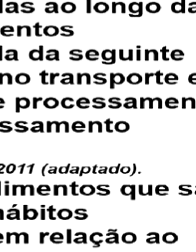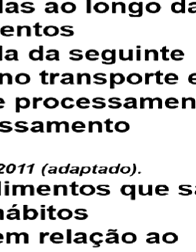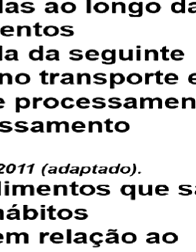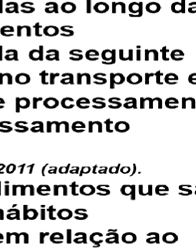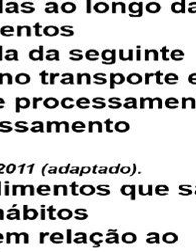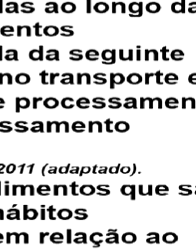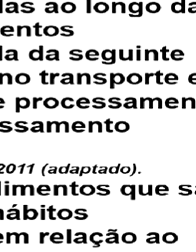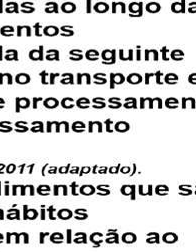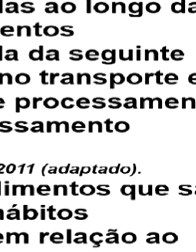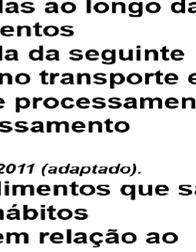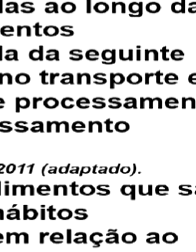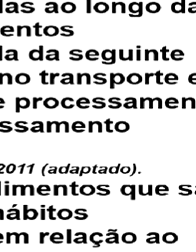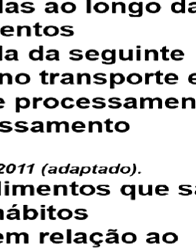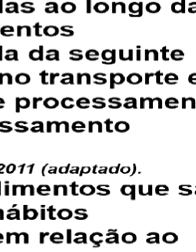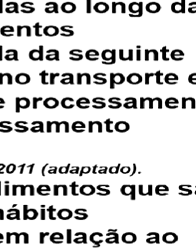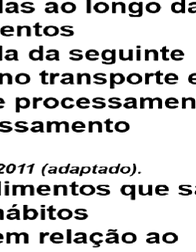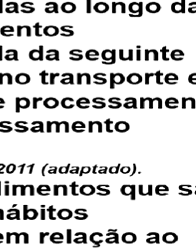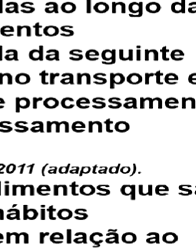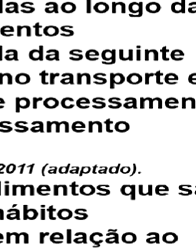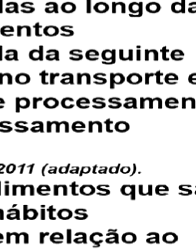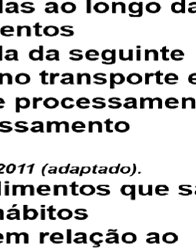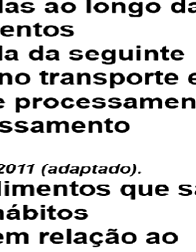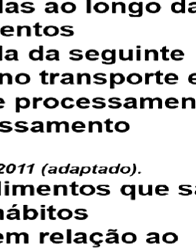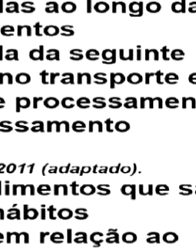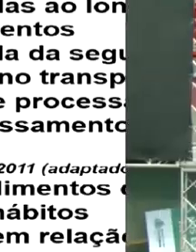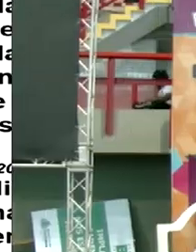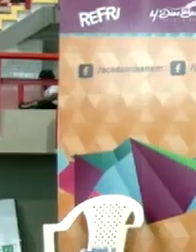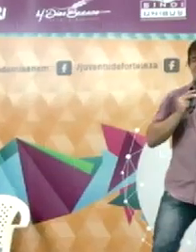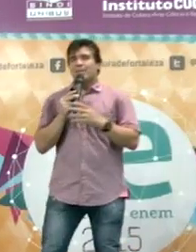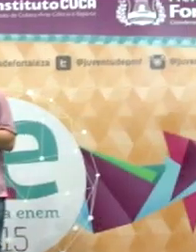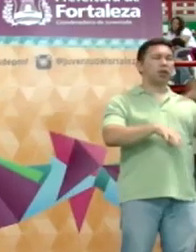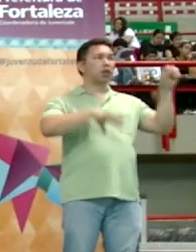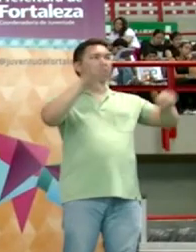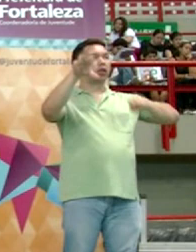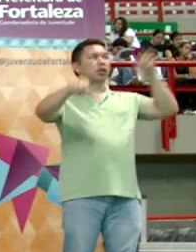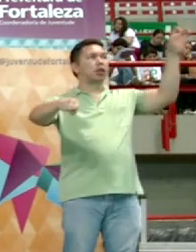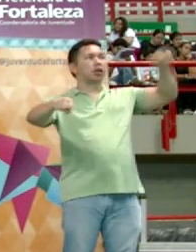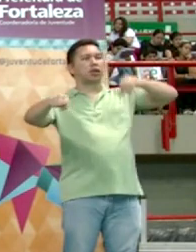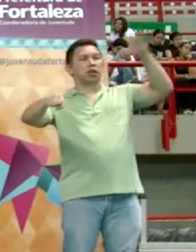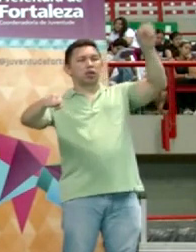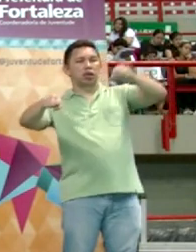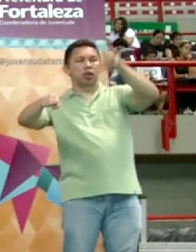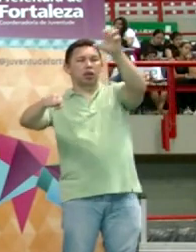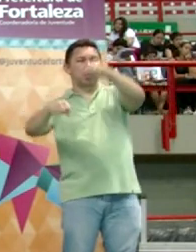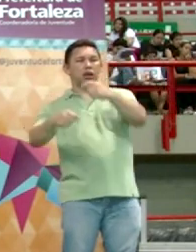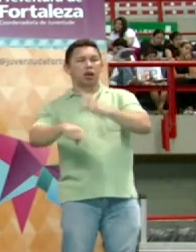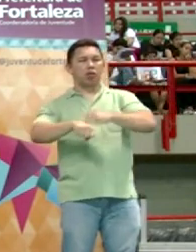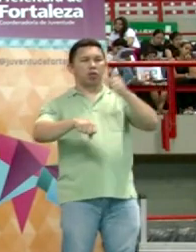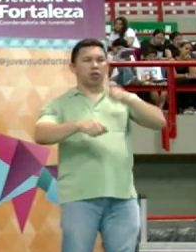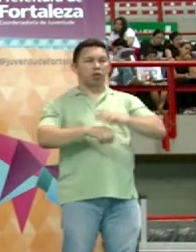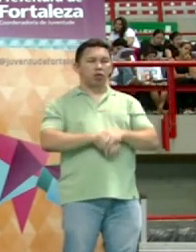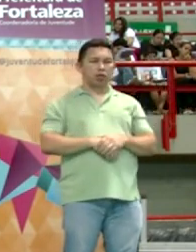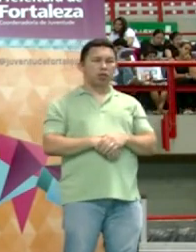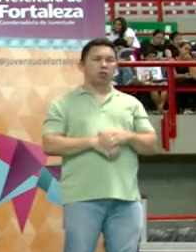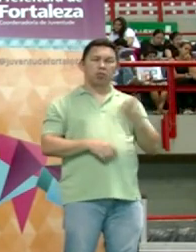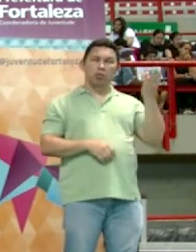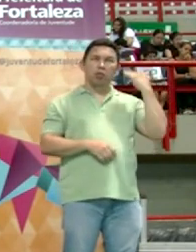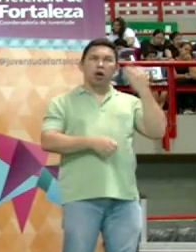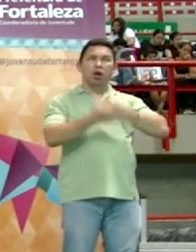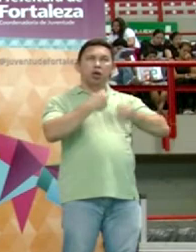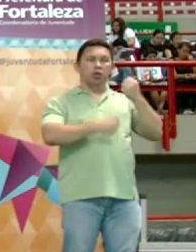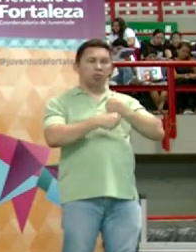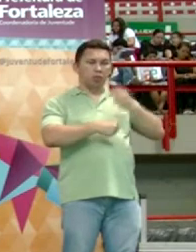toneladas, 20 toneladas se perde na colheita. Rapaz, ano passado, eu fui a São